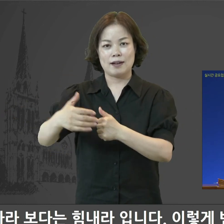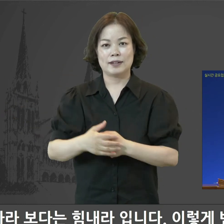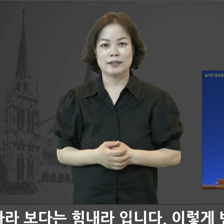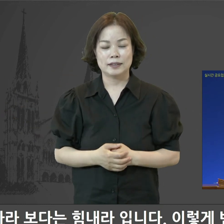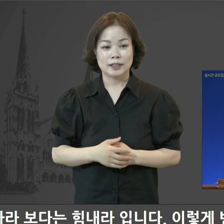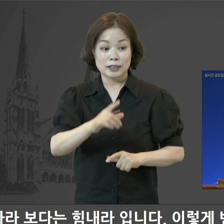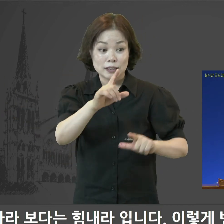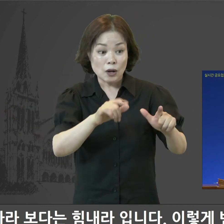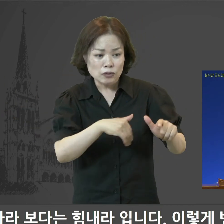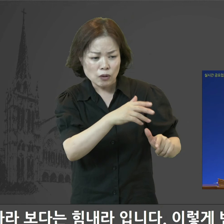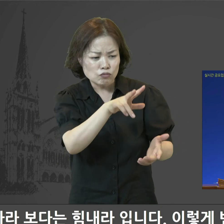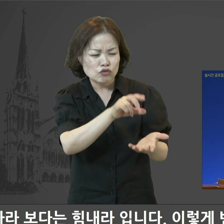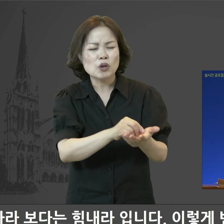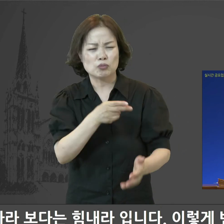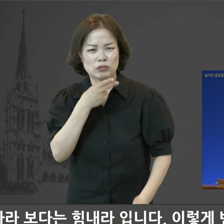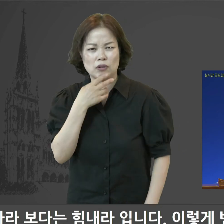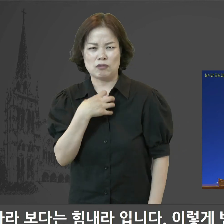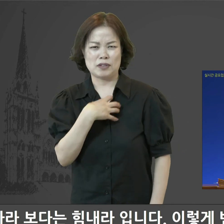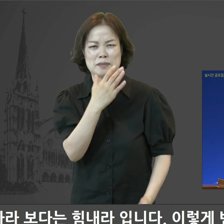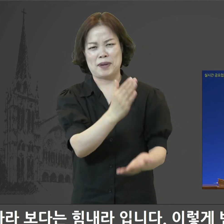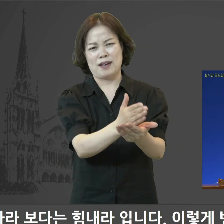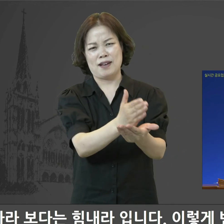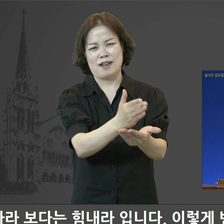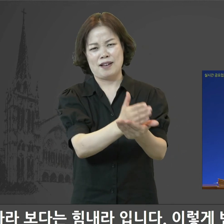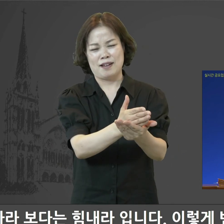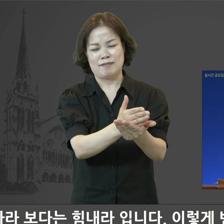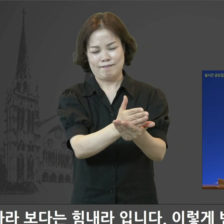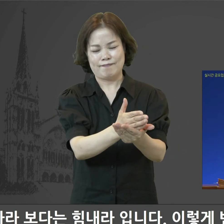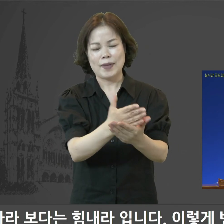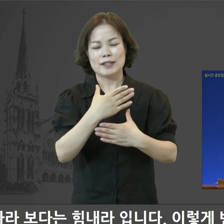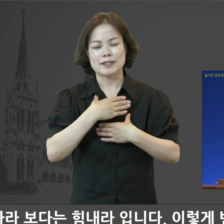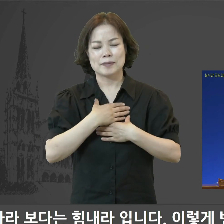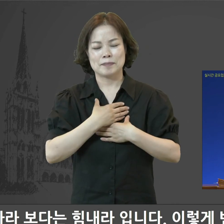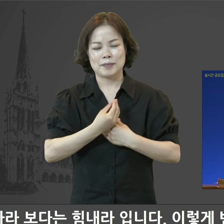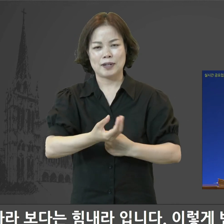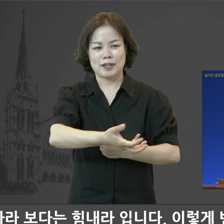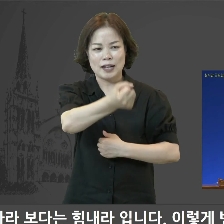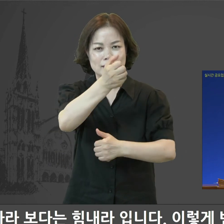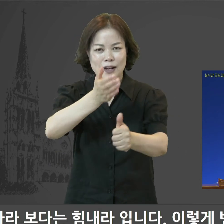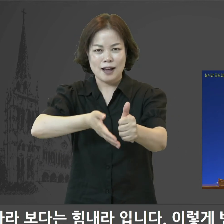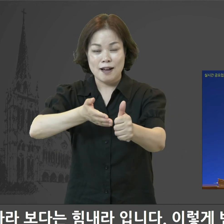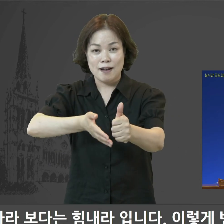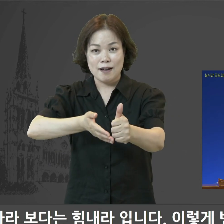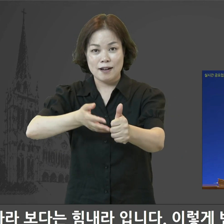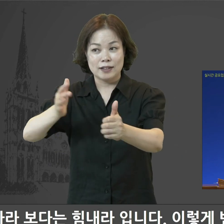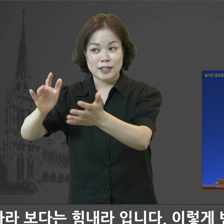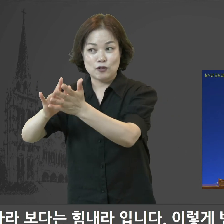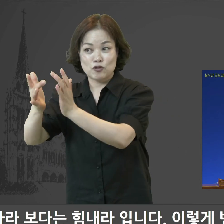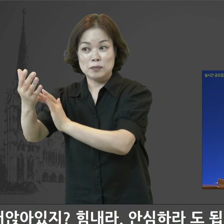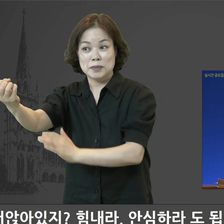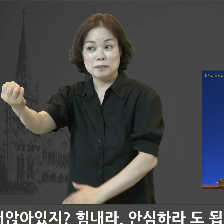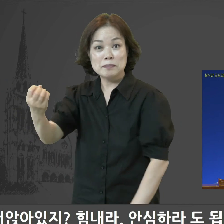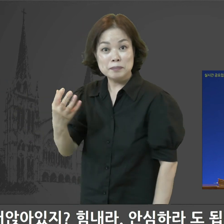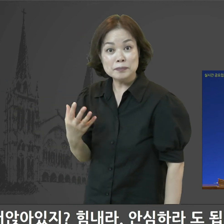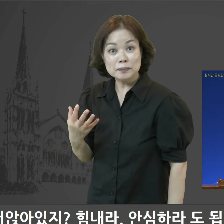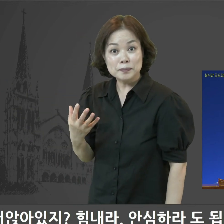상황 너에게 문제없다, 안심하라, 이렇게 말씀해 주신다 보면 좋겠습니다. 저는 이